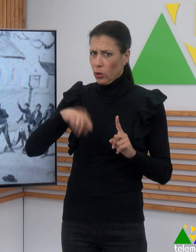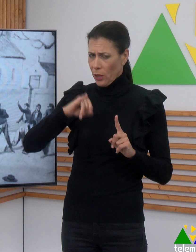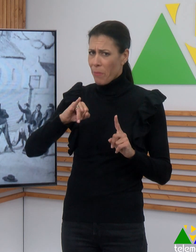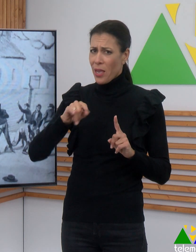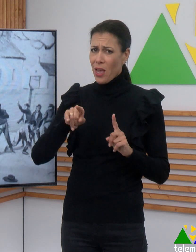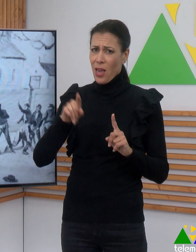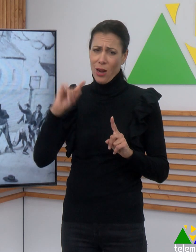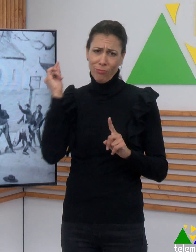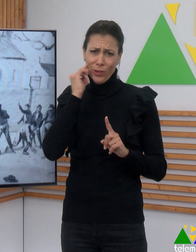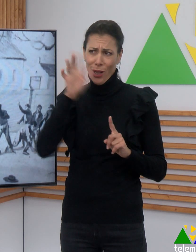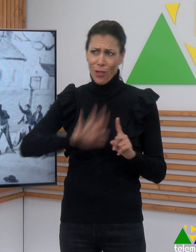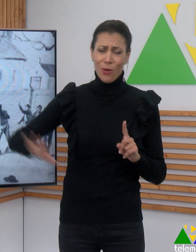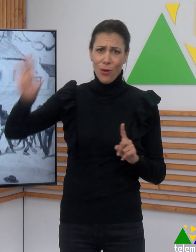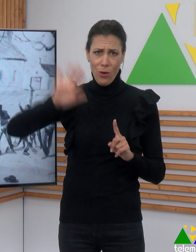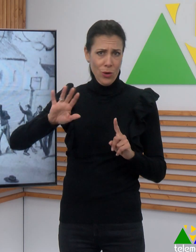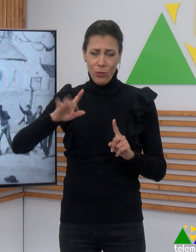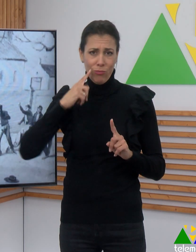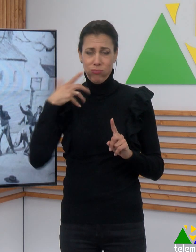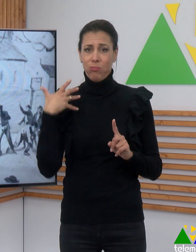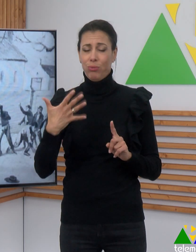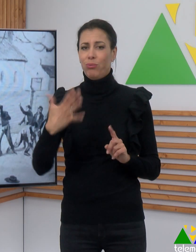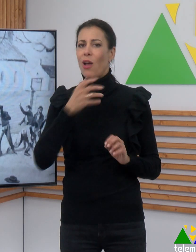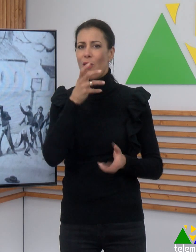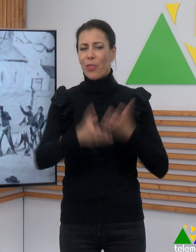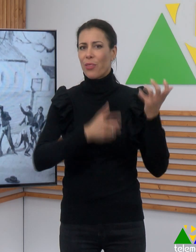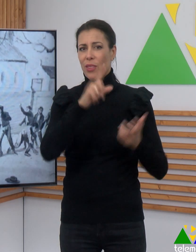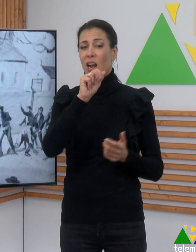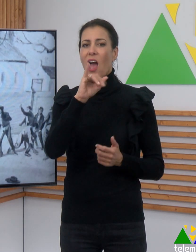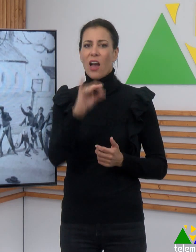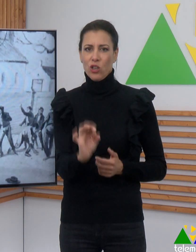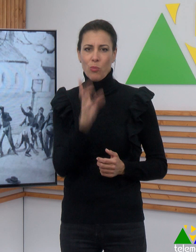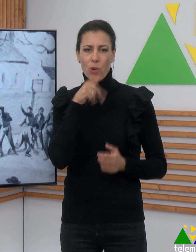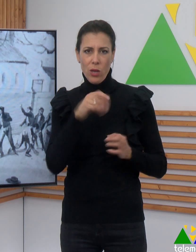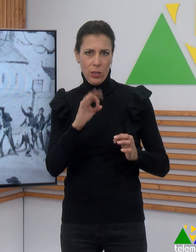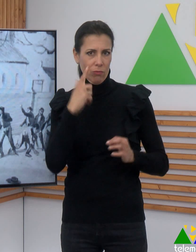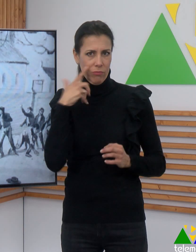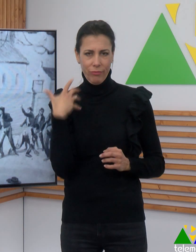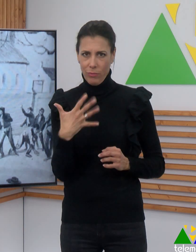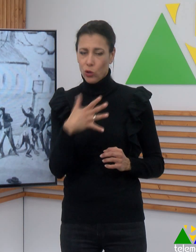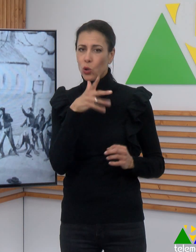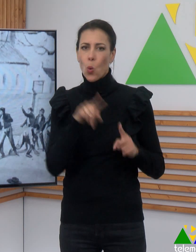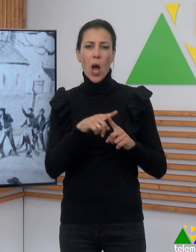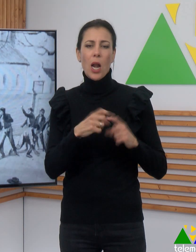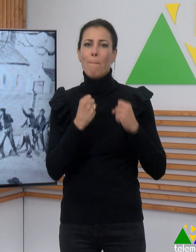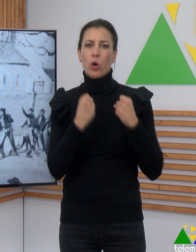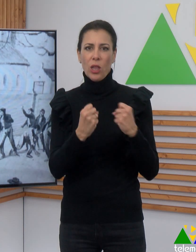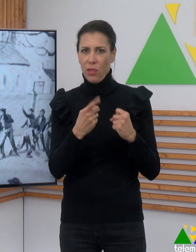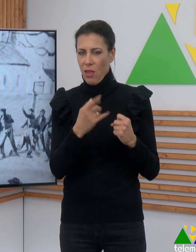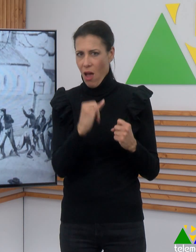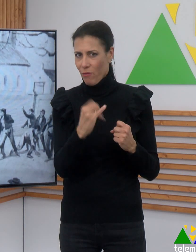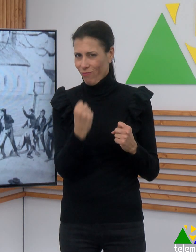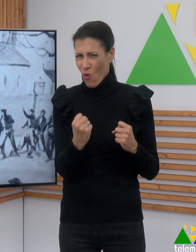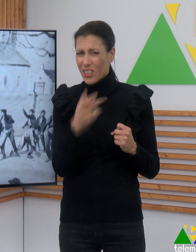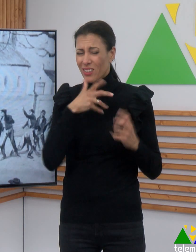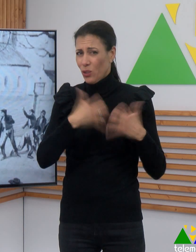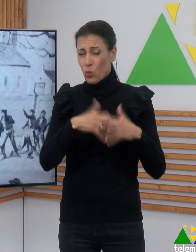juicio después. Claro, y el incendio de la fábrica Larios era una potencia industrial. Larios era un